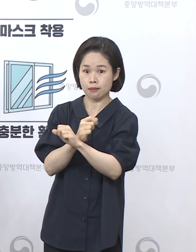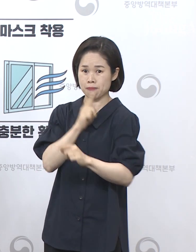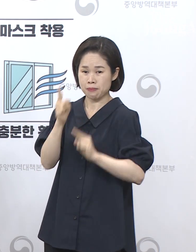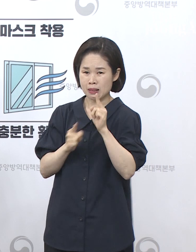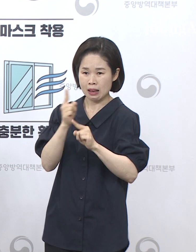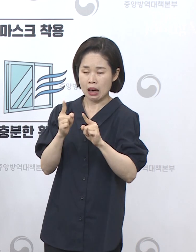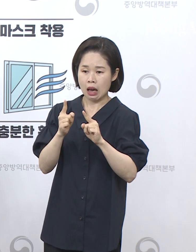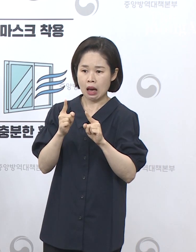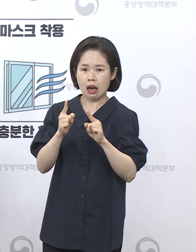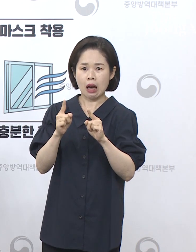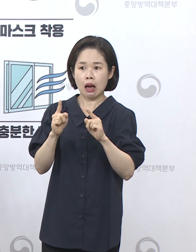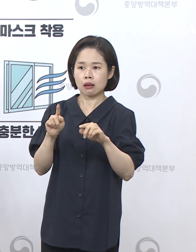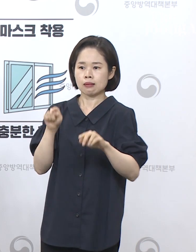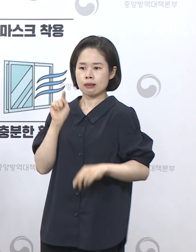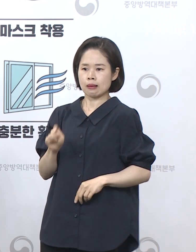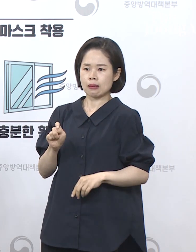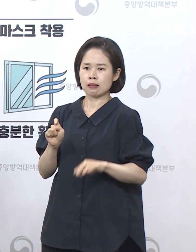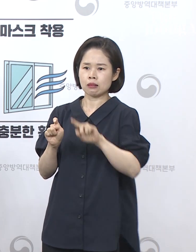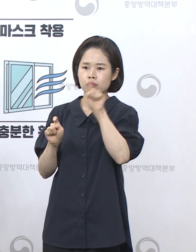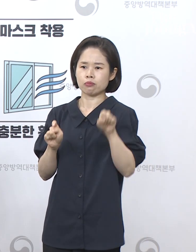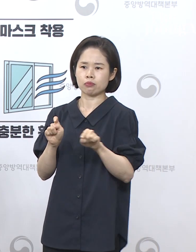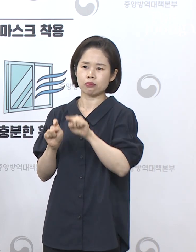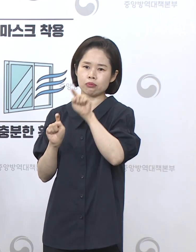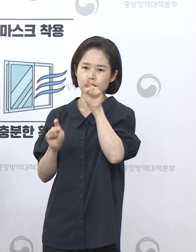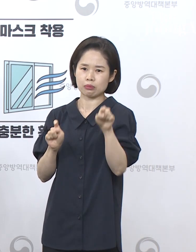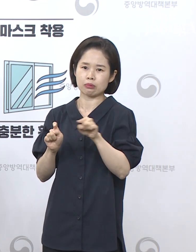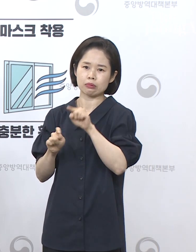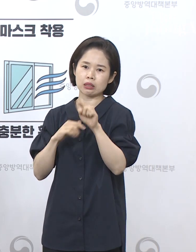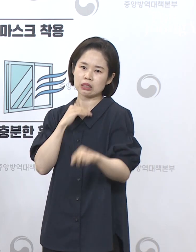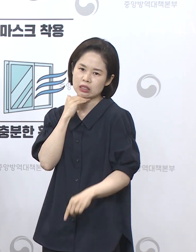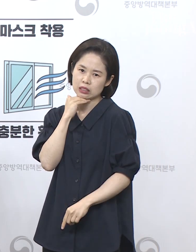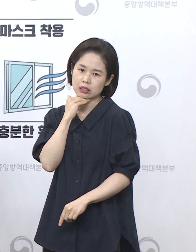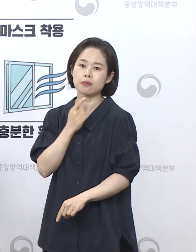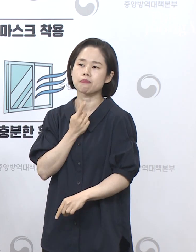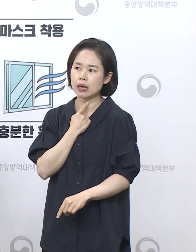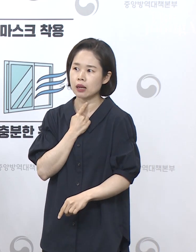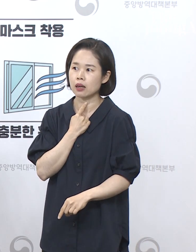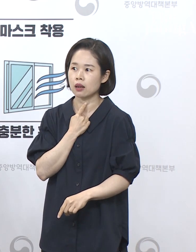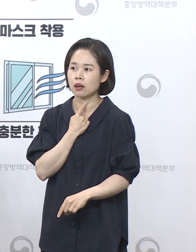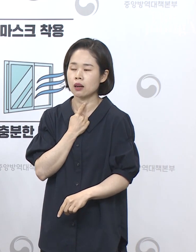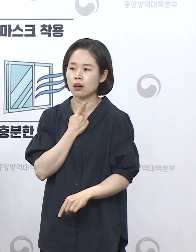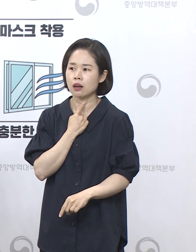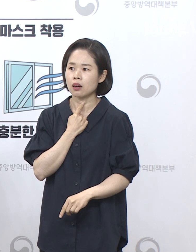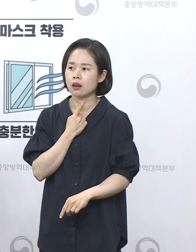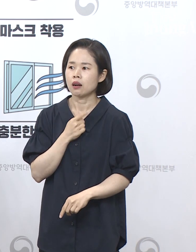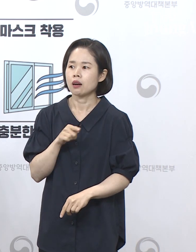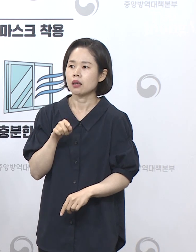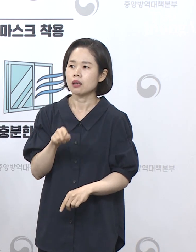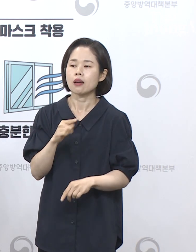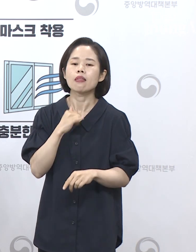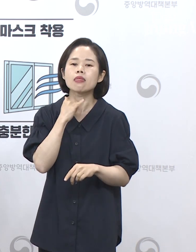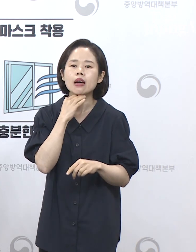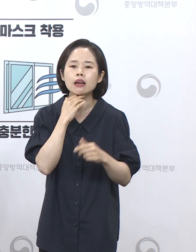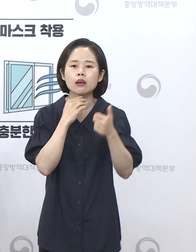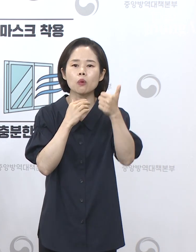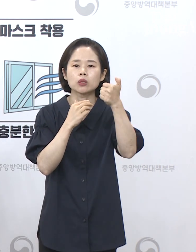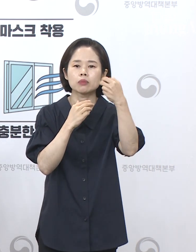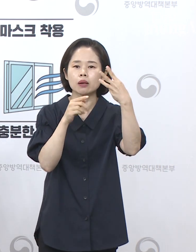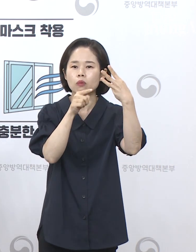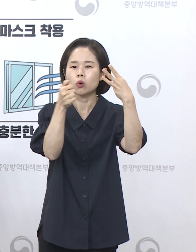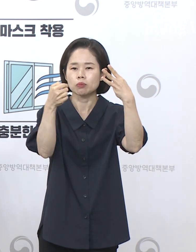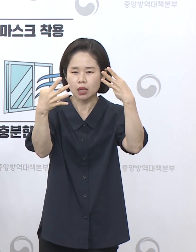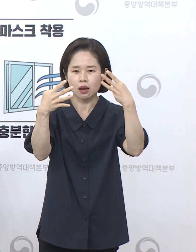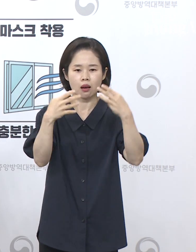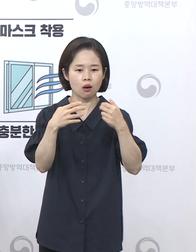기자님 설명했습니다. 연령층을 분산해서 예약을 받으면 이런 접속 지연 문제는 충분히 해결되는 건지,